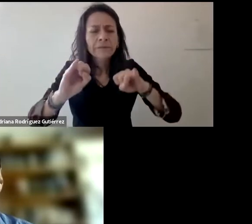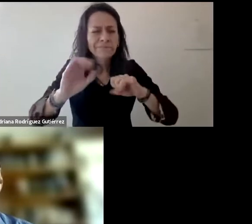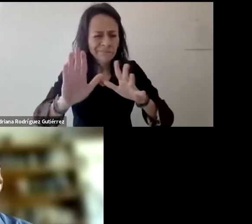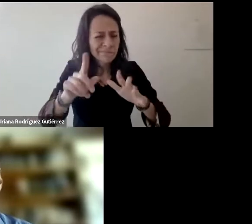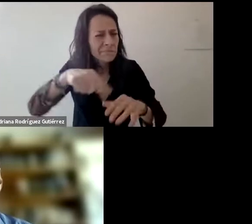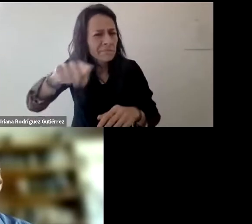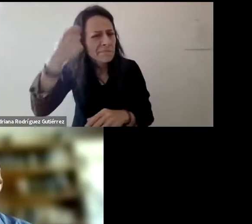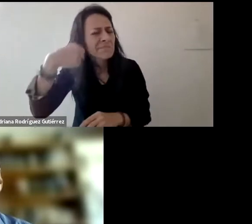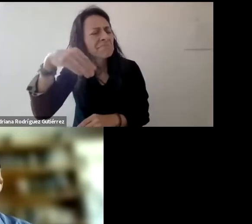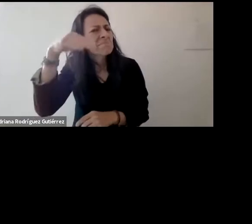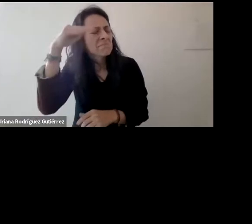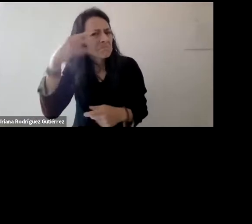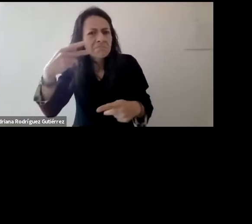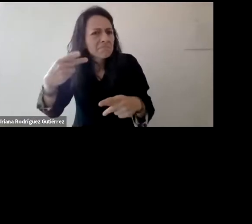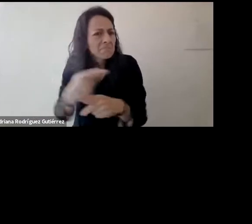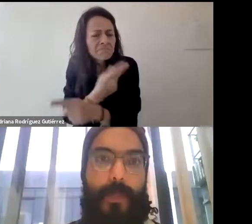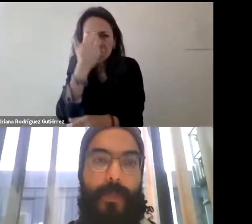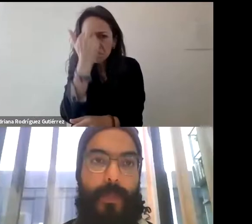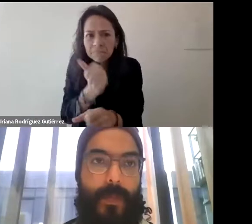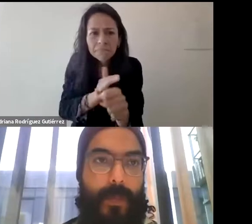les convocamos de un momento a otro.